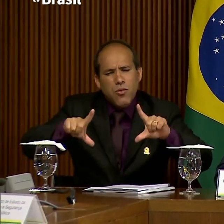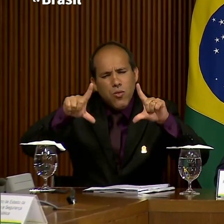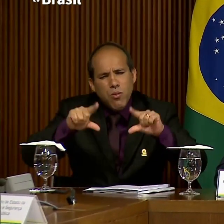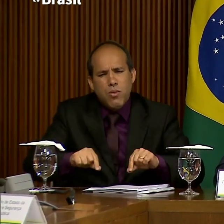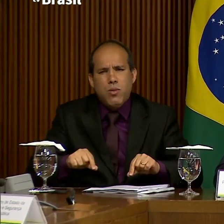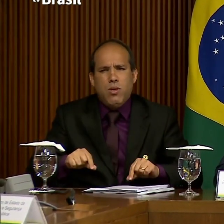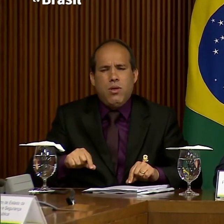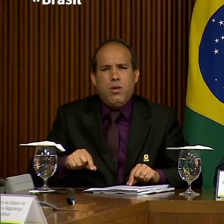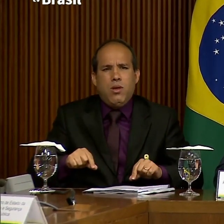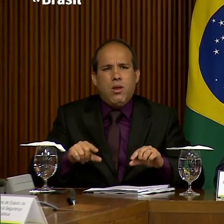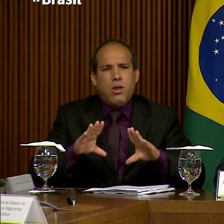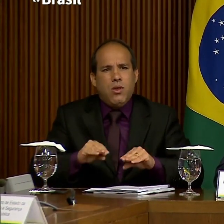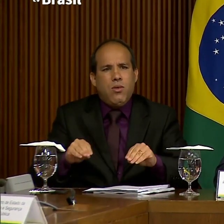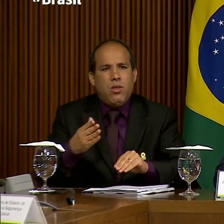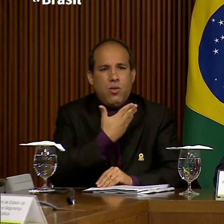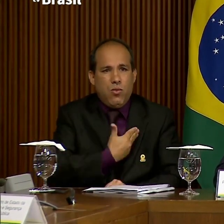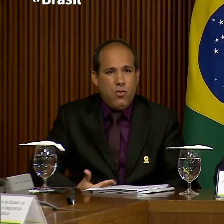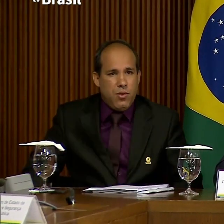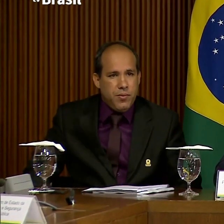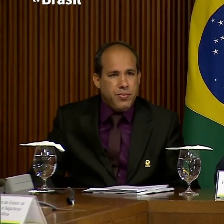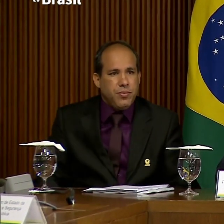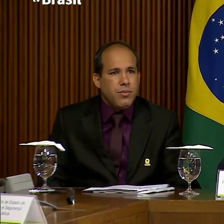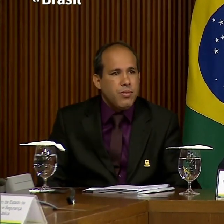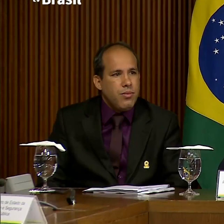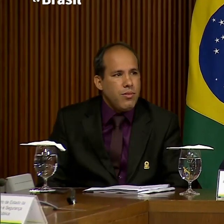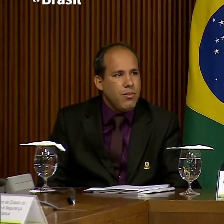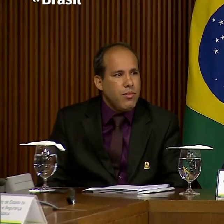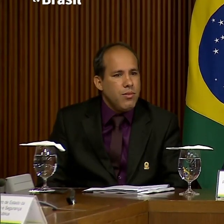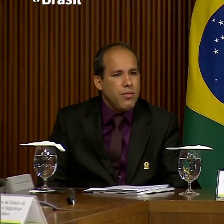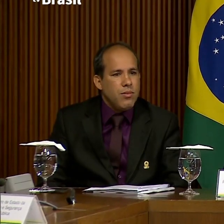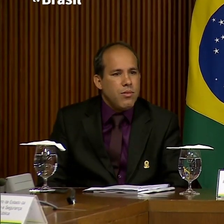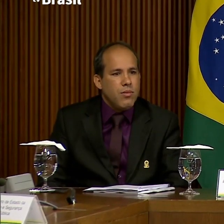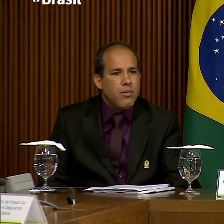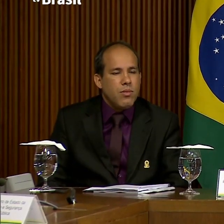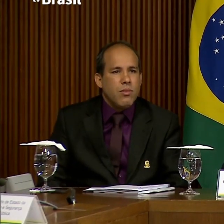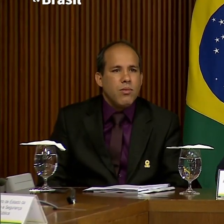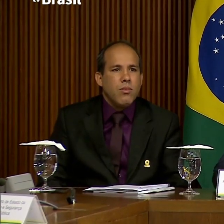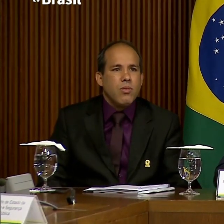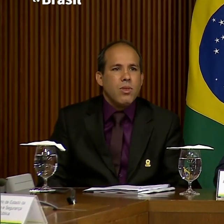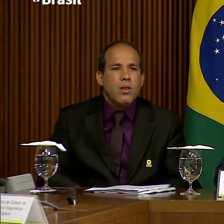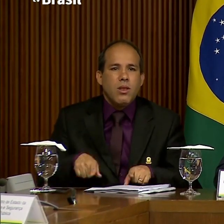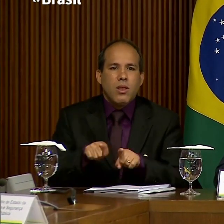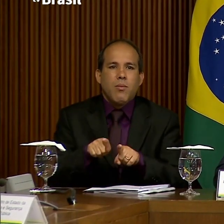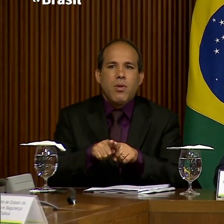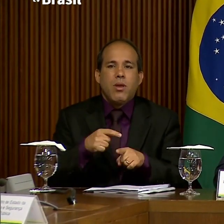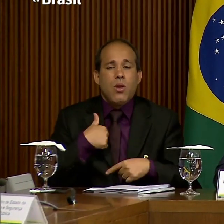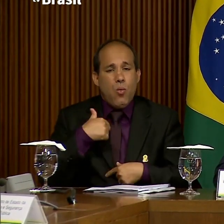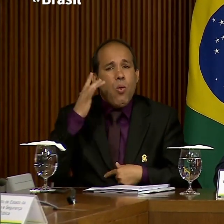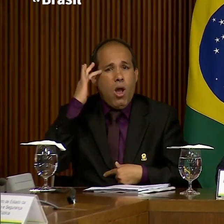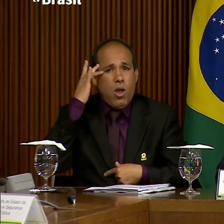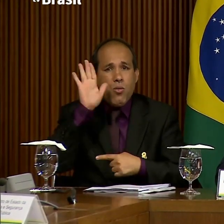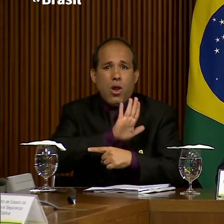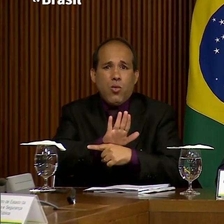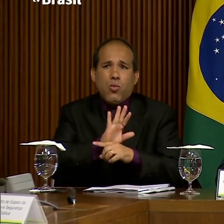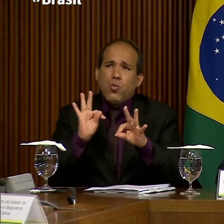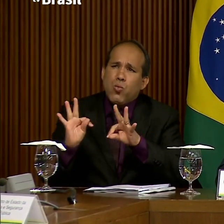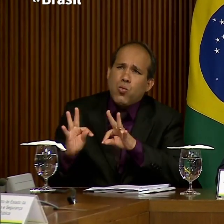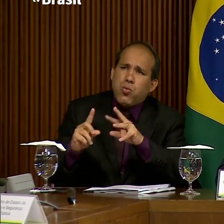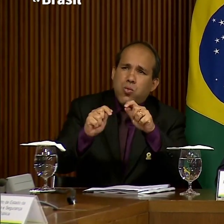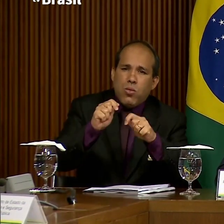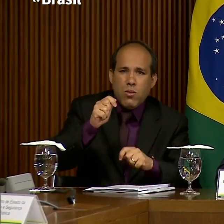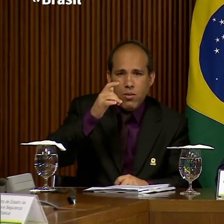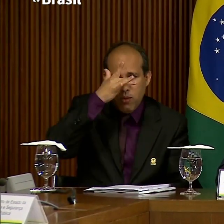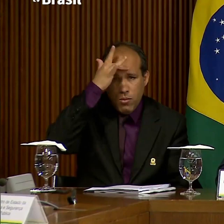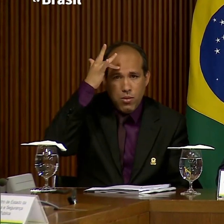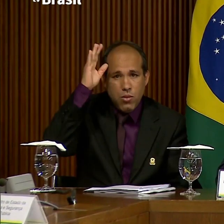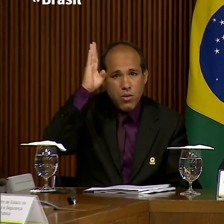estado é isso no meu entender a ajuda todo mundo do brasil a própria reforma